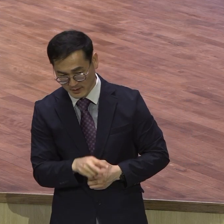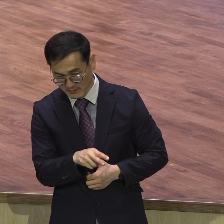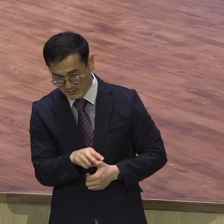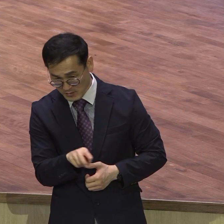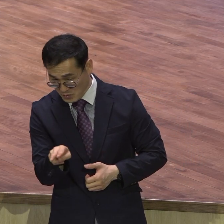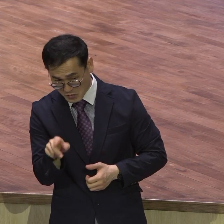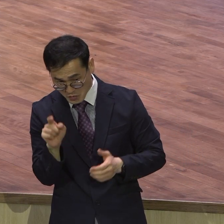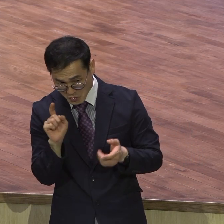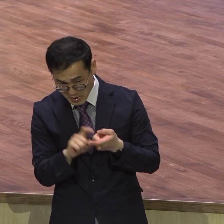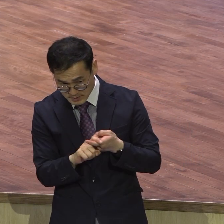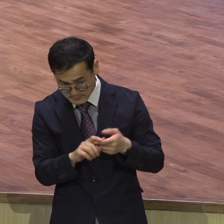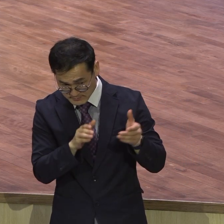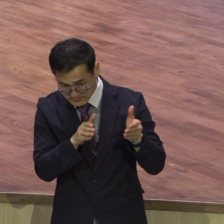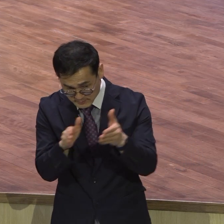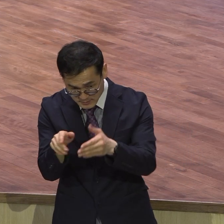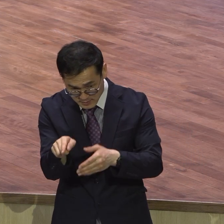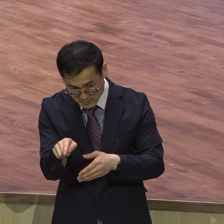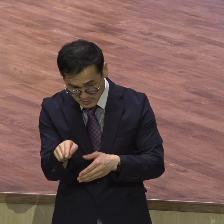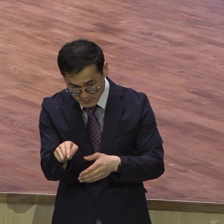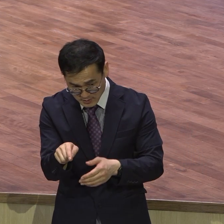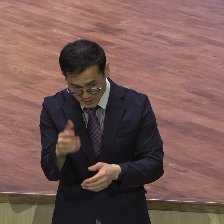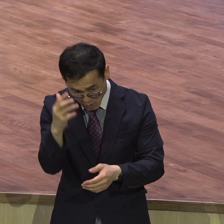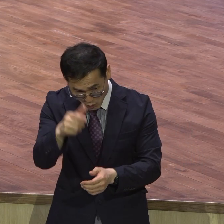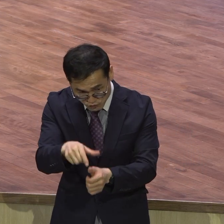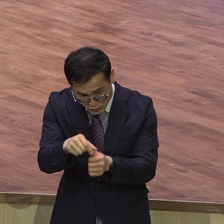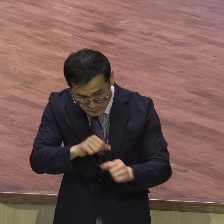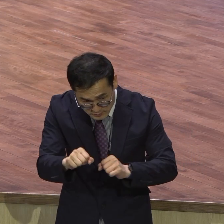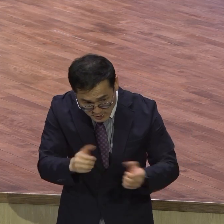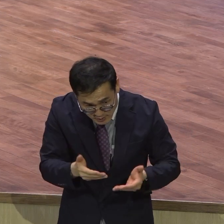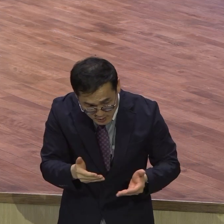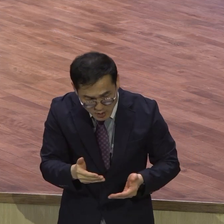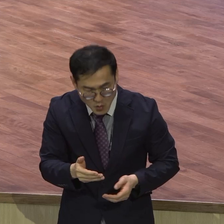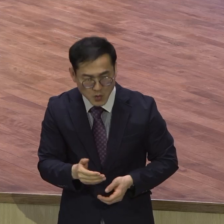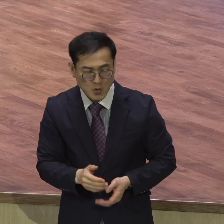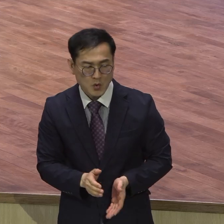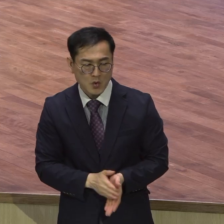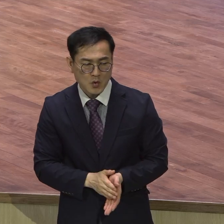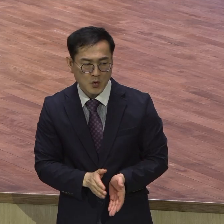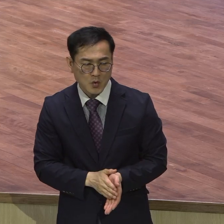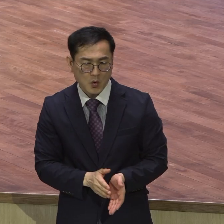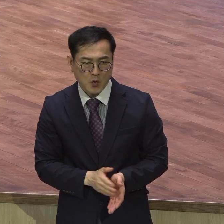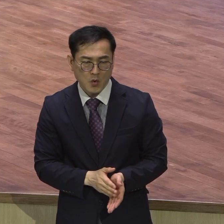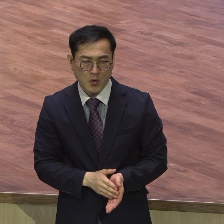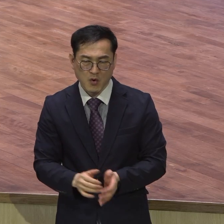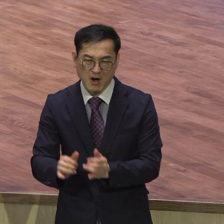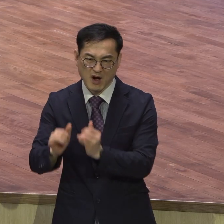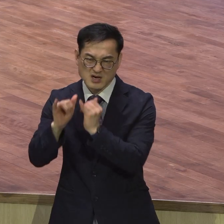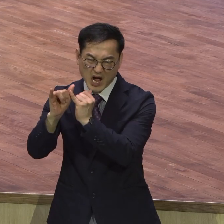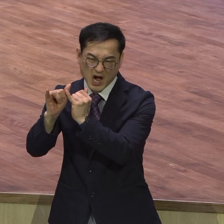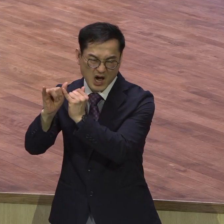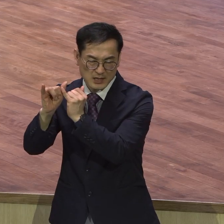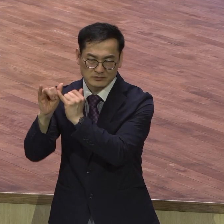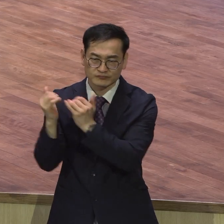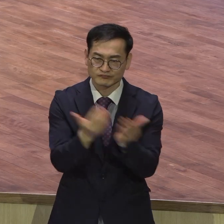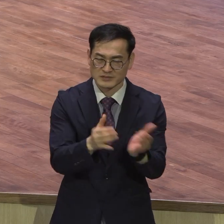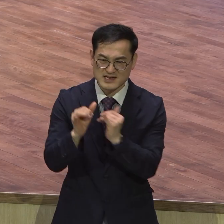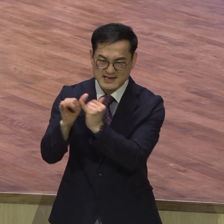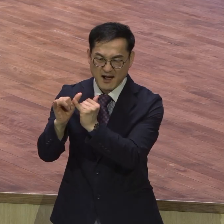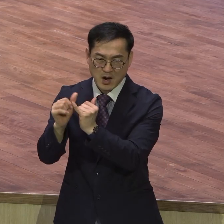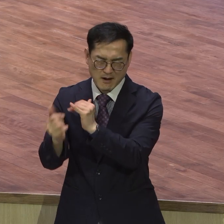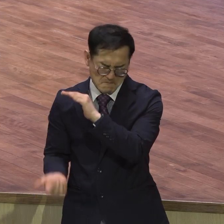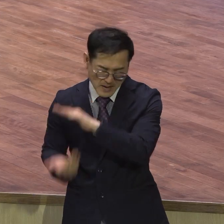이렇게 맞춰져야 된단 말이에요 그래서 하나님 앞에 최고 상급받는 현장 전도자 대결